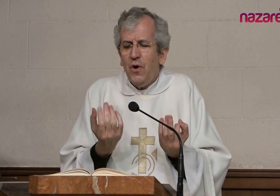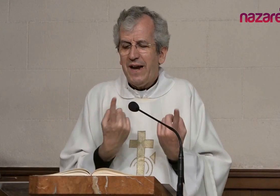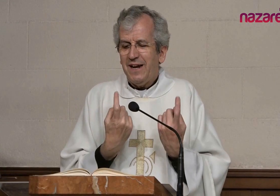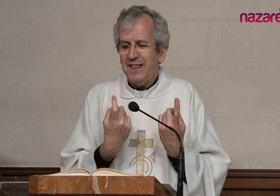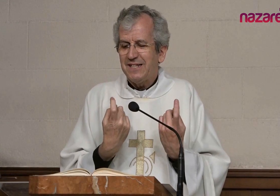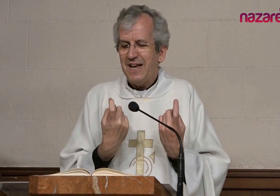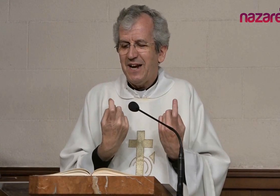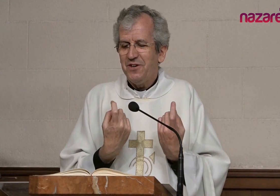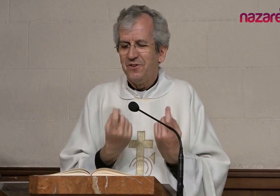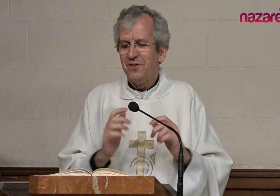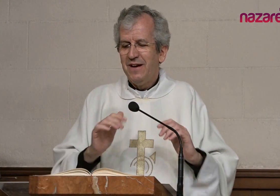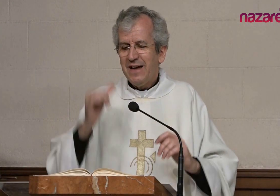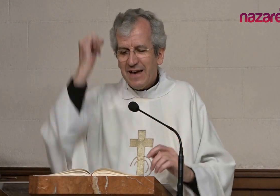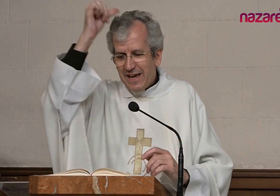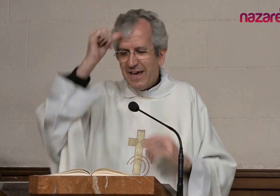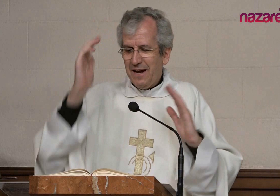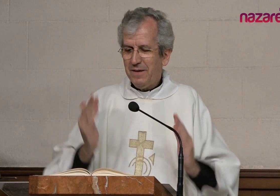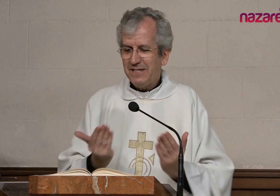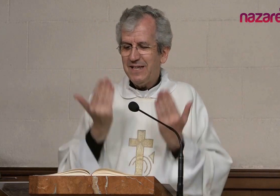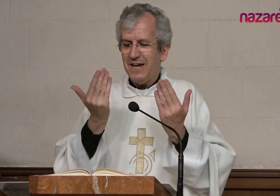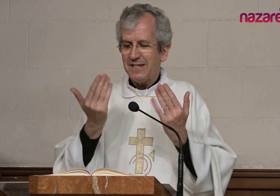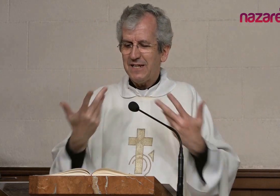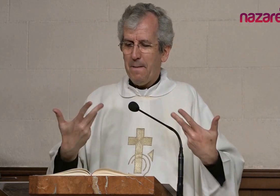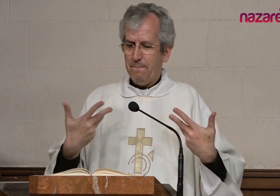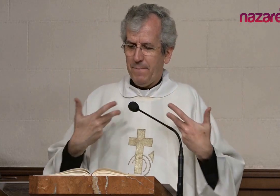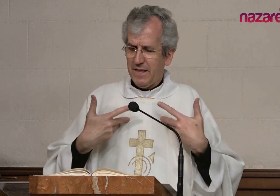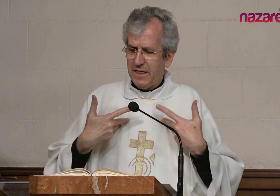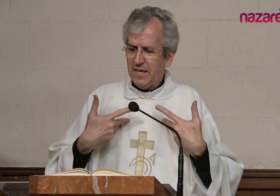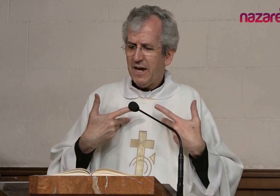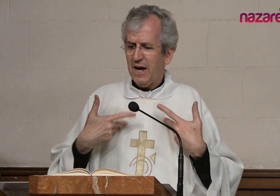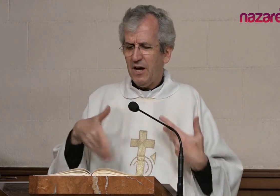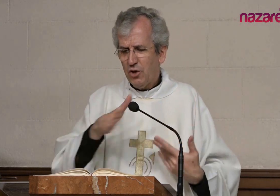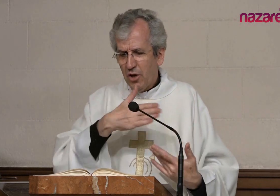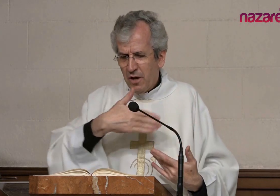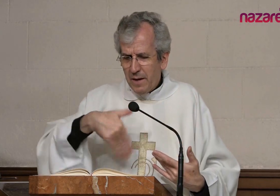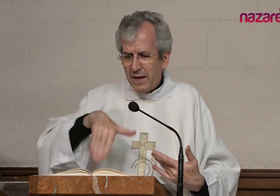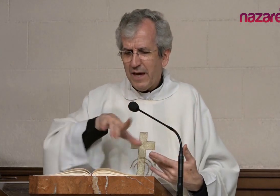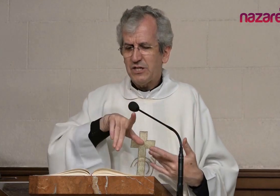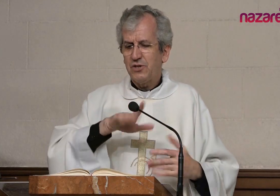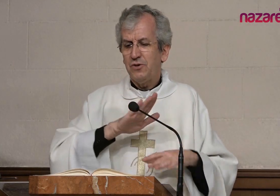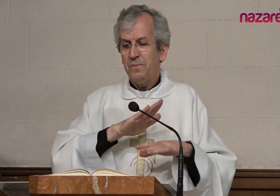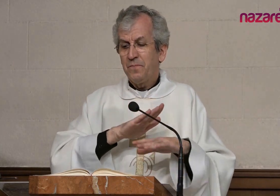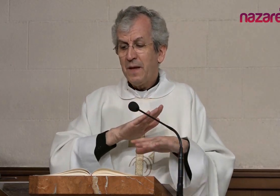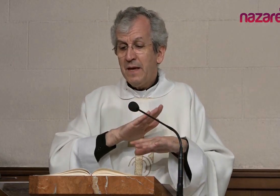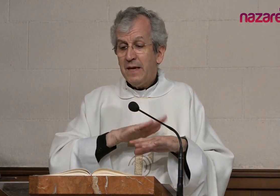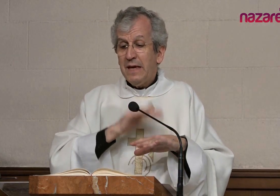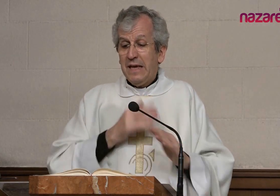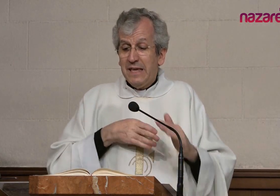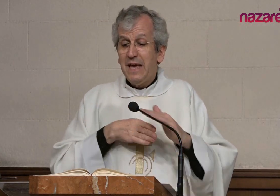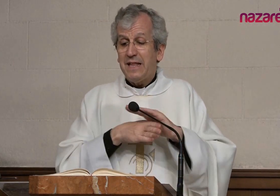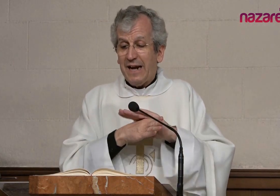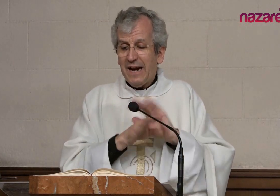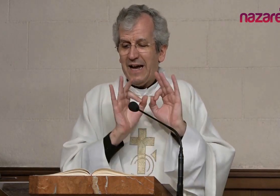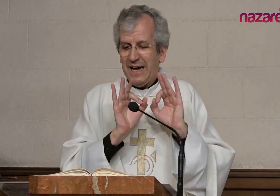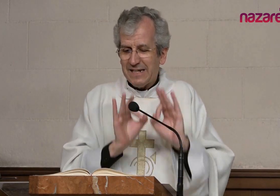¿No era necesario que el Mesías padeciera esto y entrara